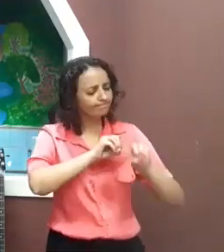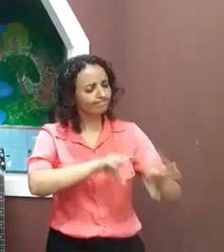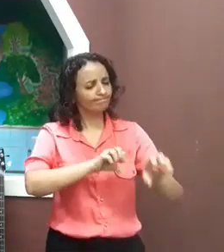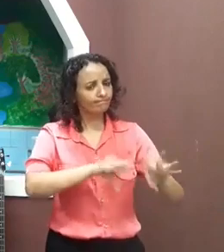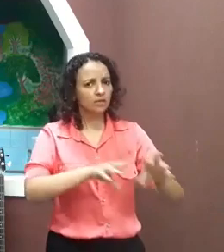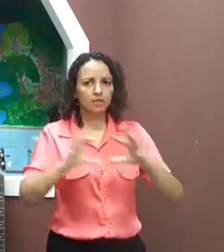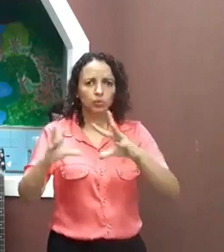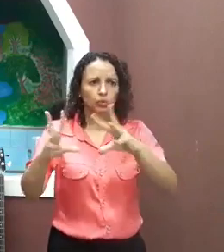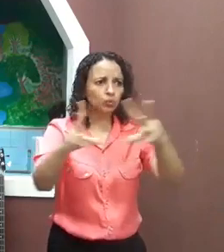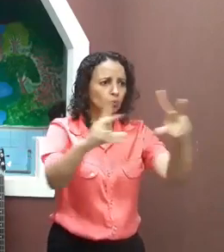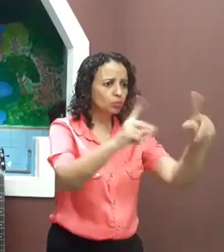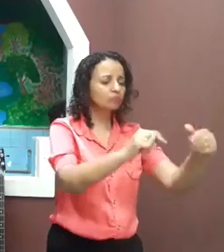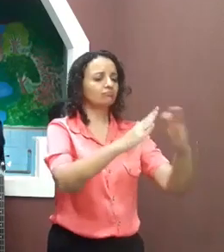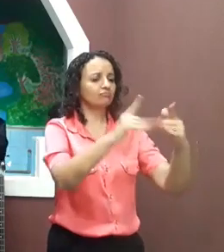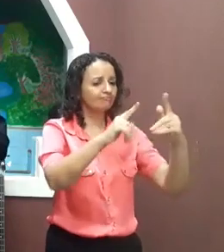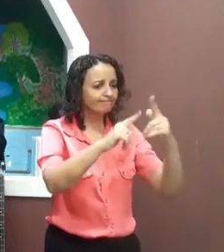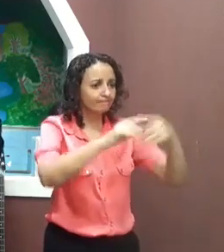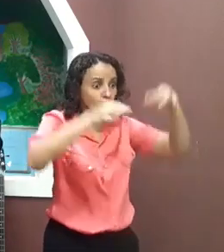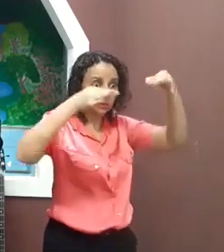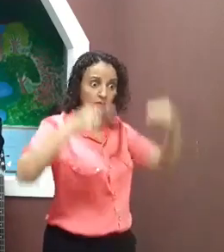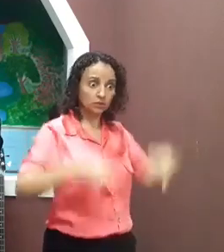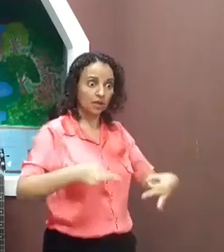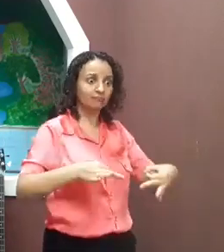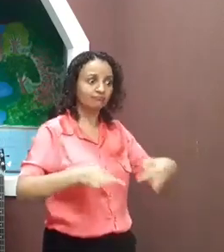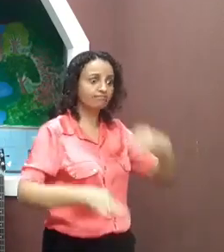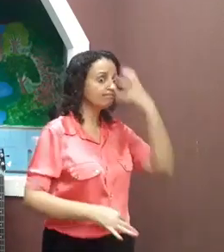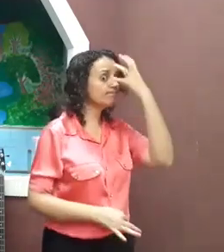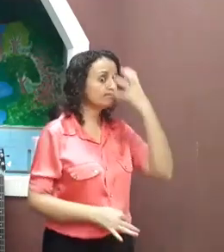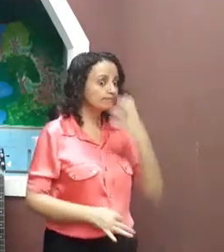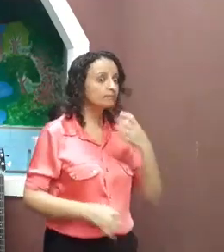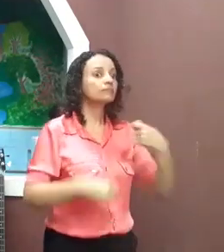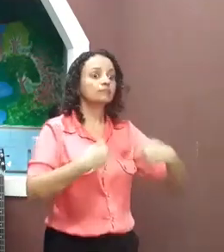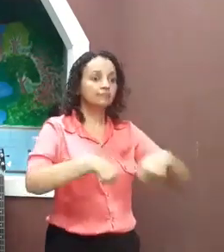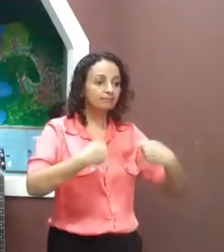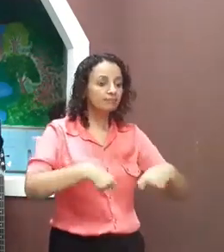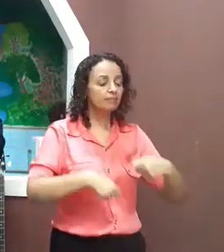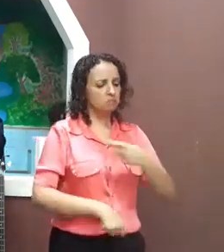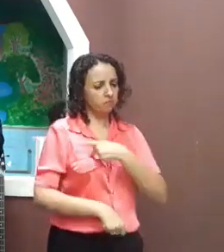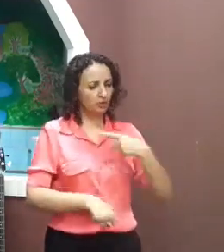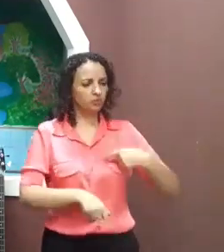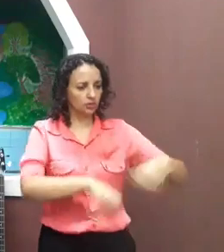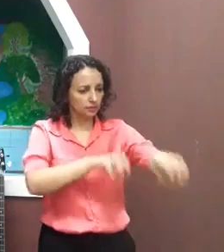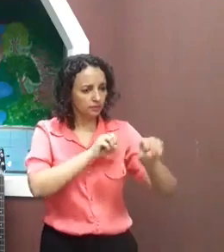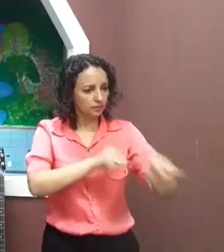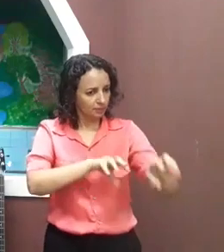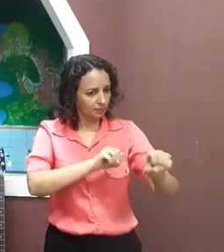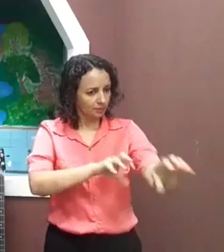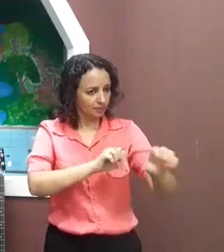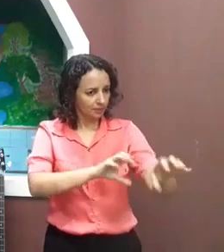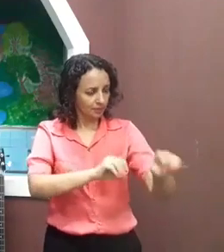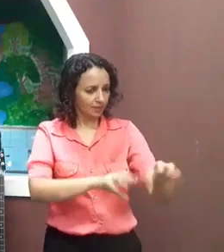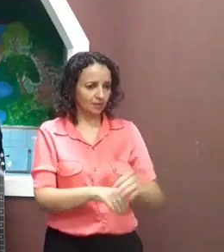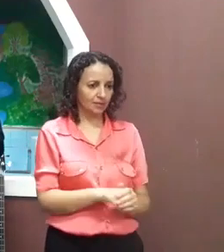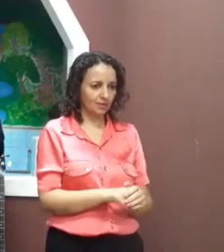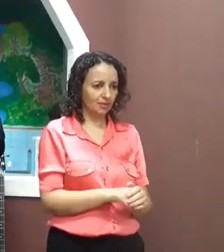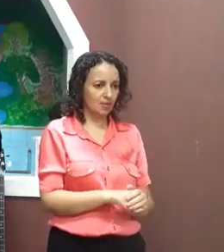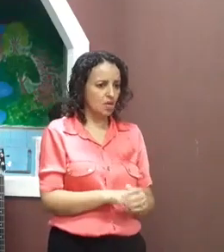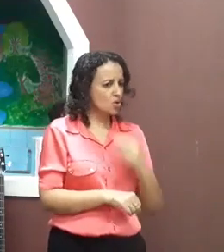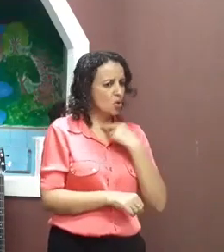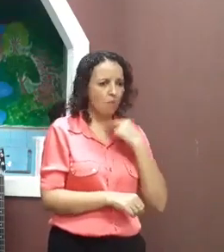igreja séria tem pastores que fazem isso, tem pastores que estão trazendo orientação a você. Não despreze